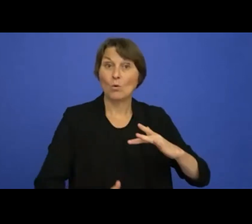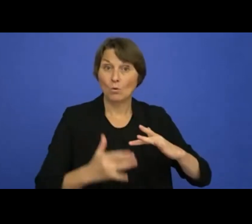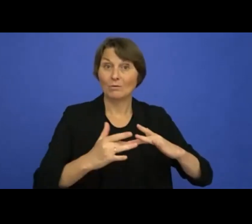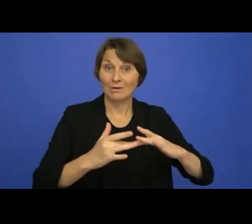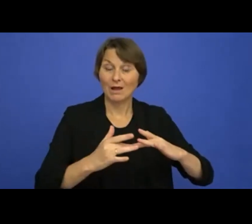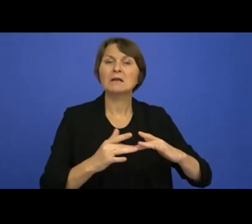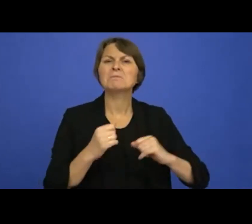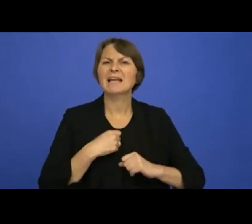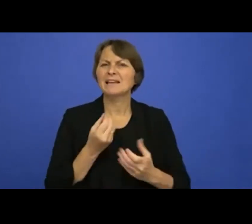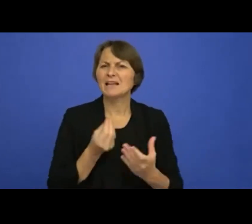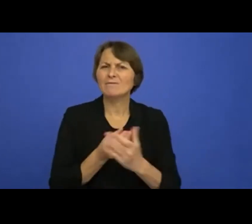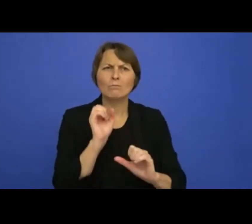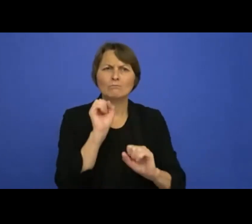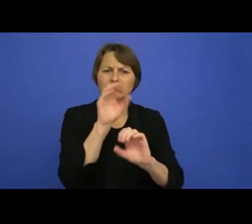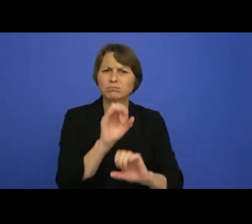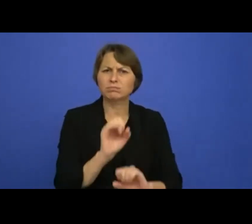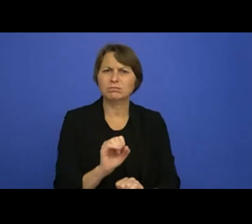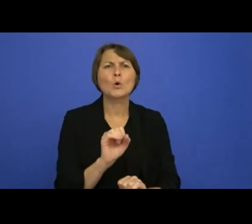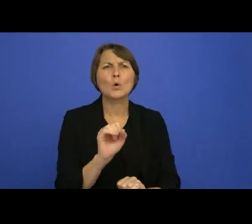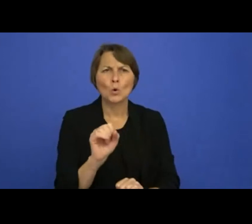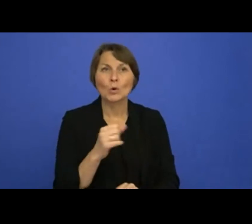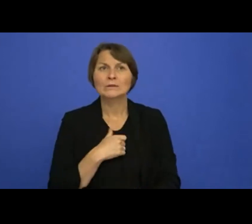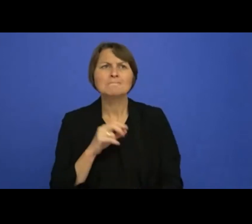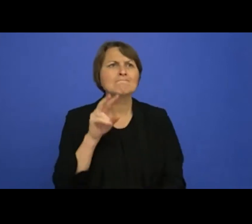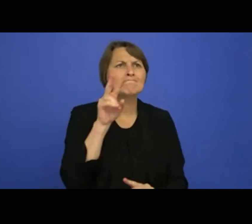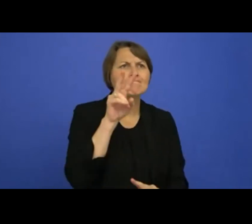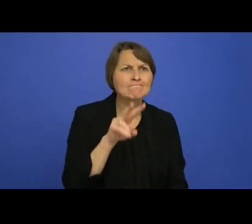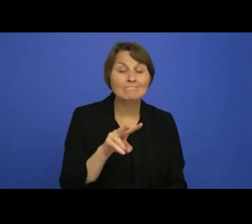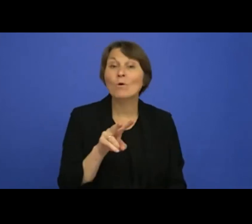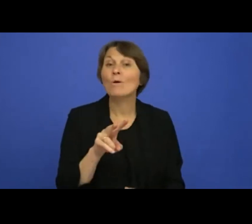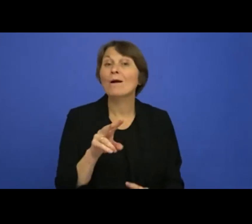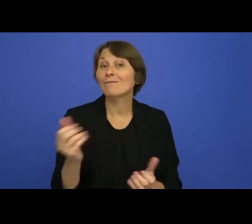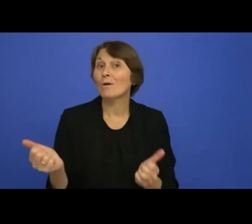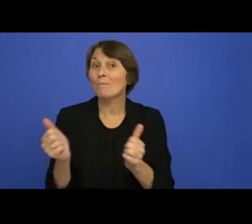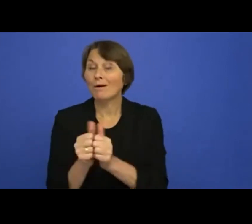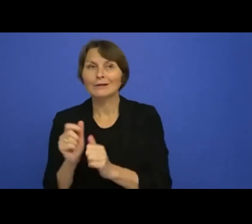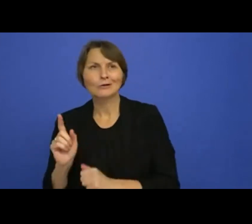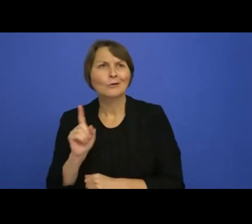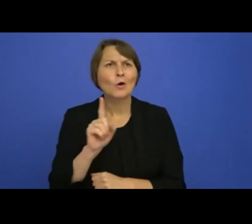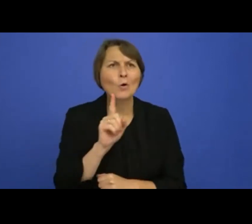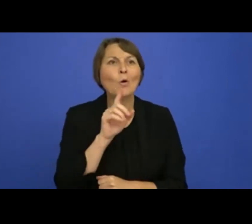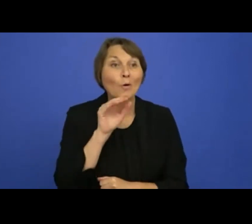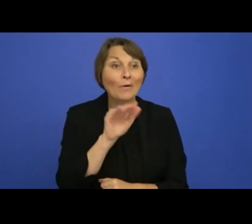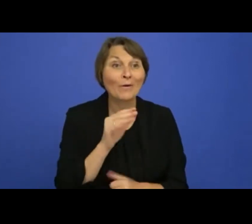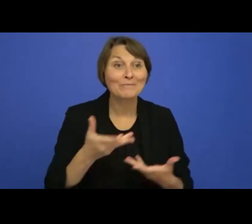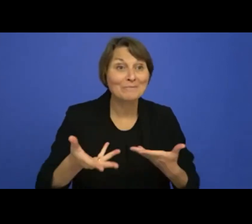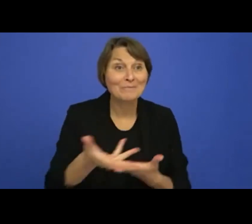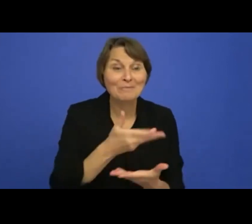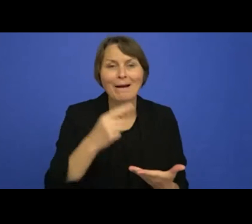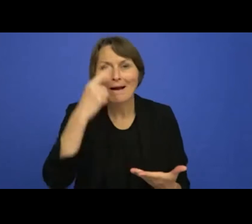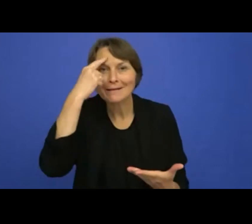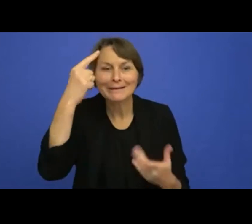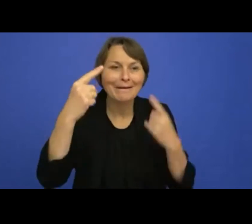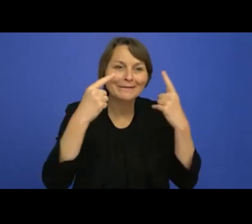en ligne où on peut partager des informations et ça va être utilisé également par les partenaires locaux pour interagir les uns avec